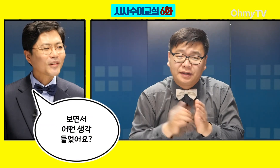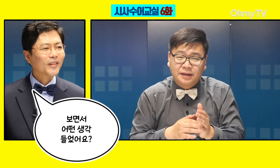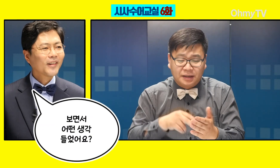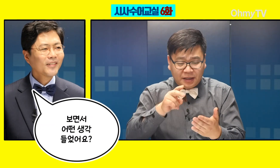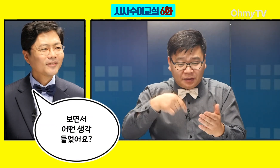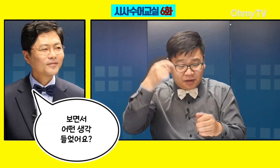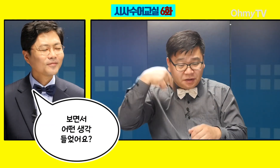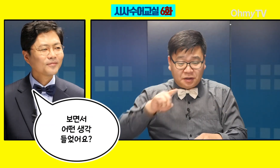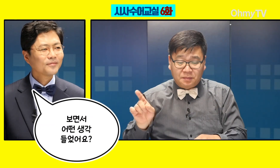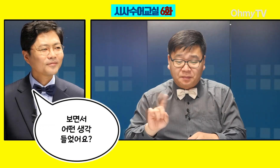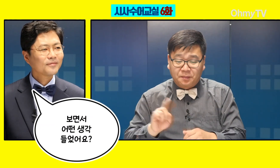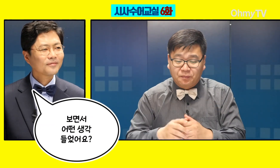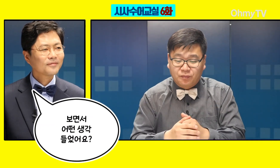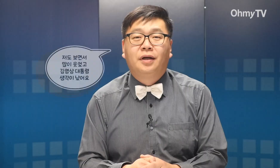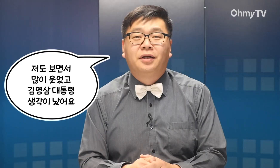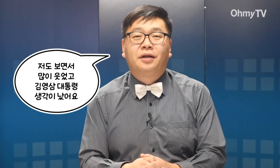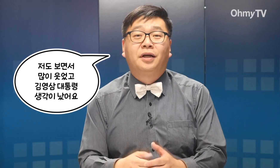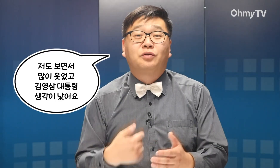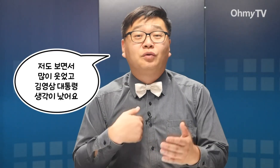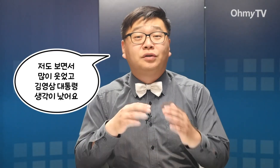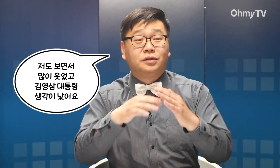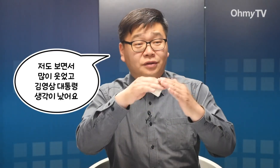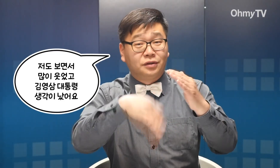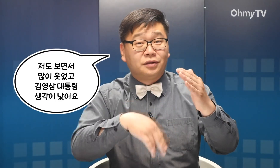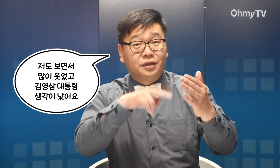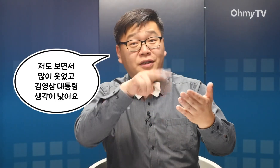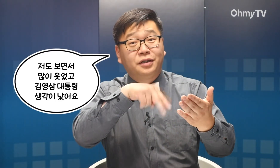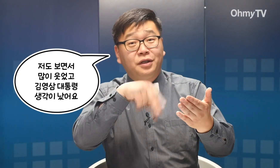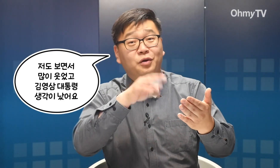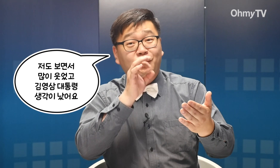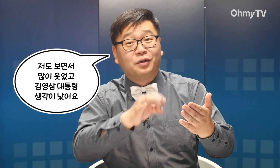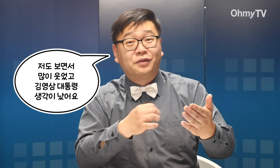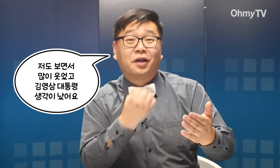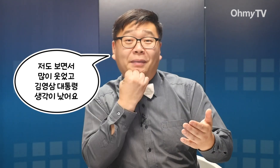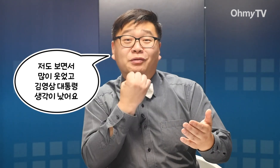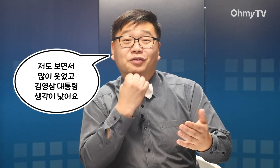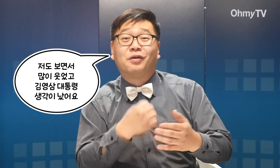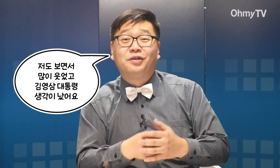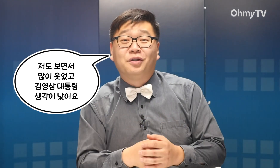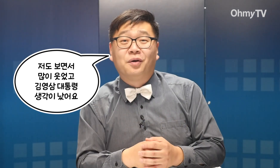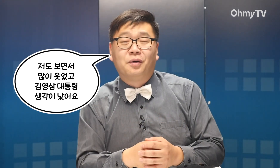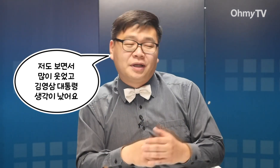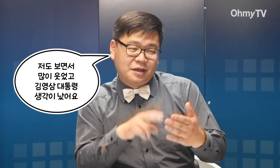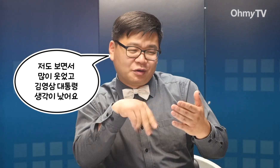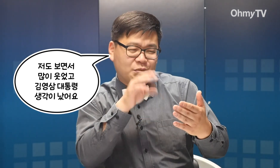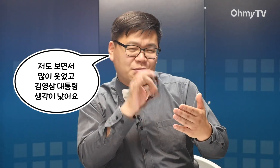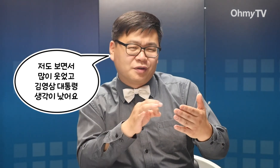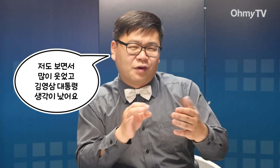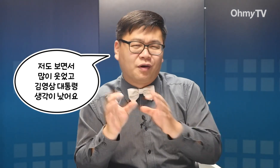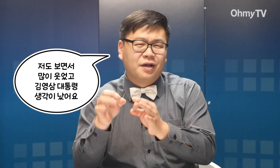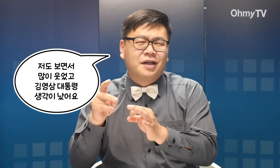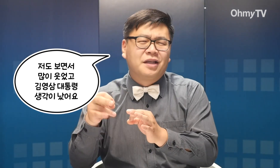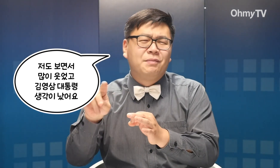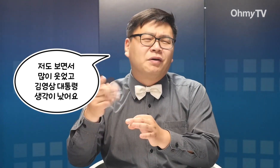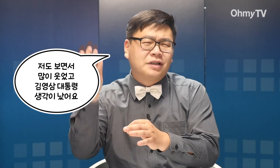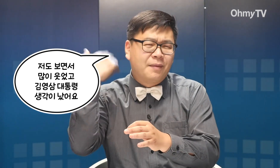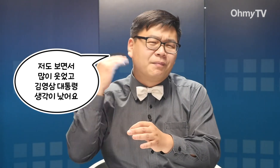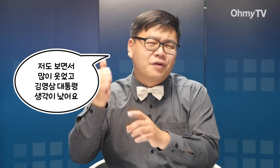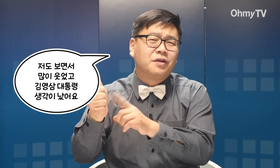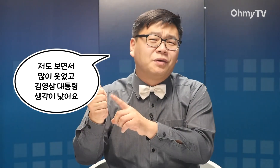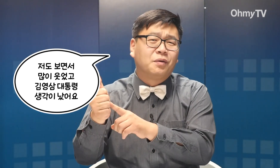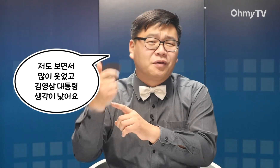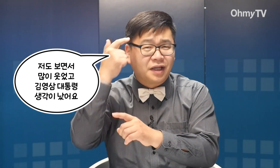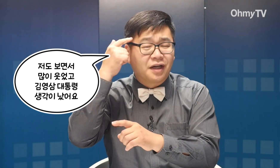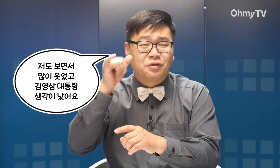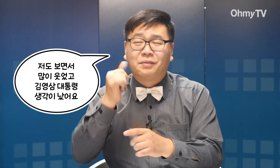생각 드셨어요? 예, 저도 그 글 읽어보고 나서 되게 많이 웃었거든요. 그거 보면서 김영삼